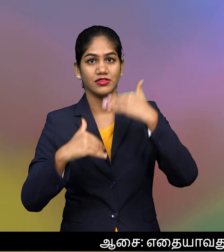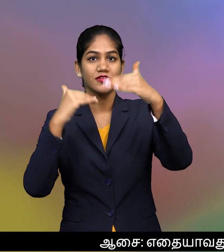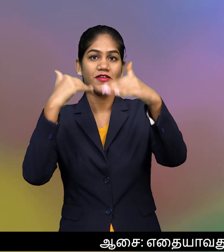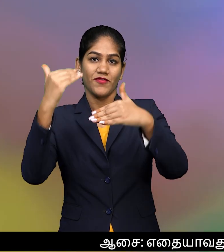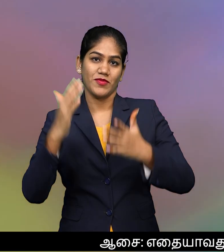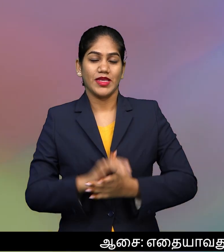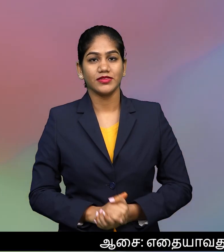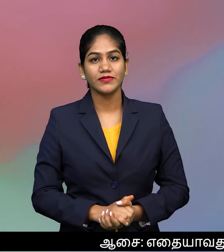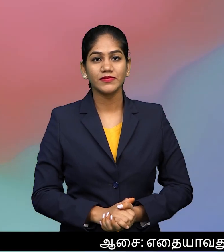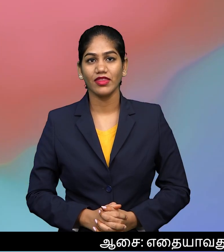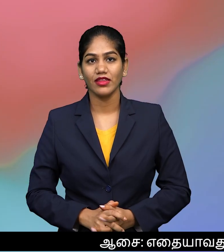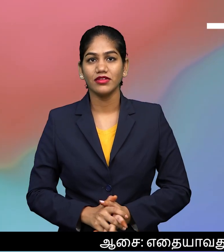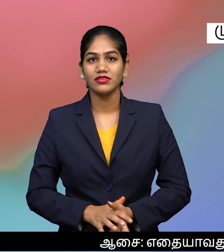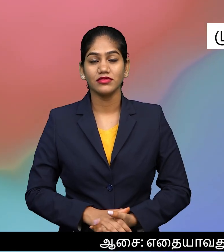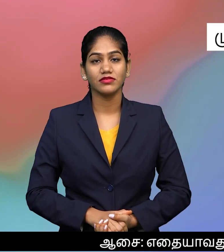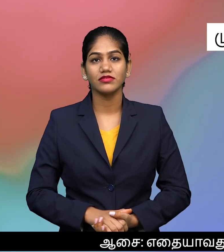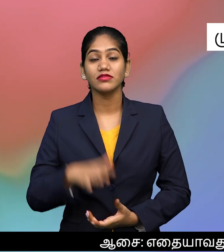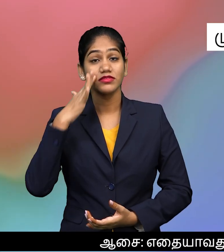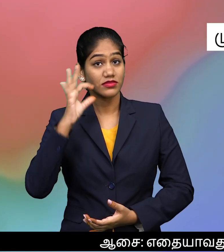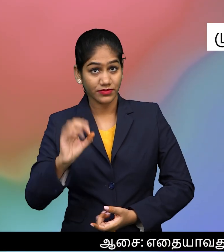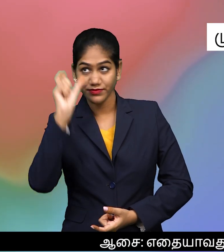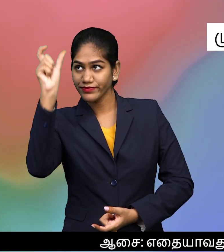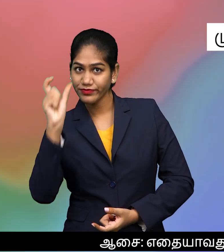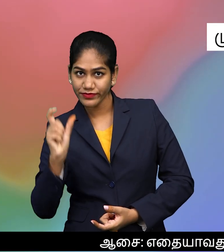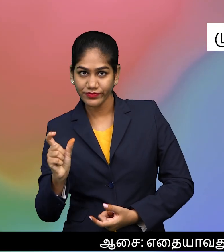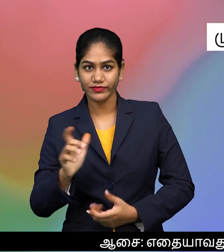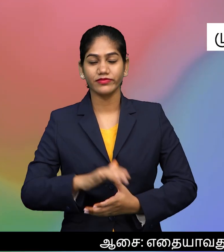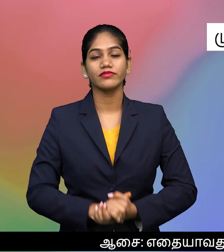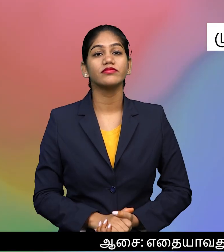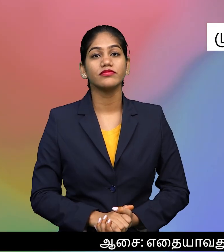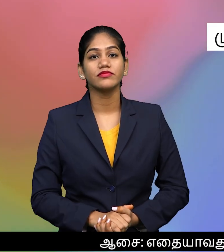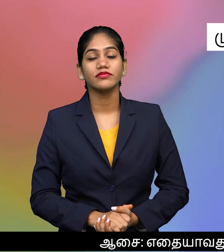ஆசை, எதையாவது சாதிக்க வேண்டும் என்ற லட்சியம்.